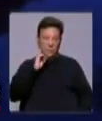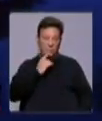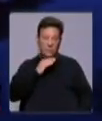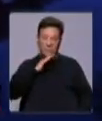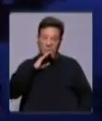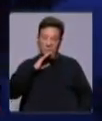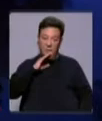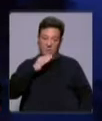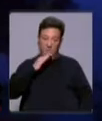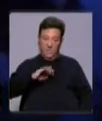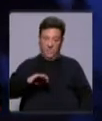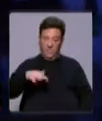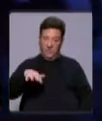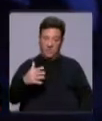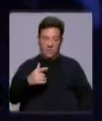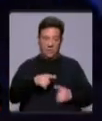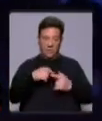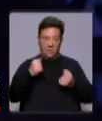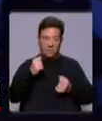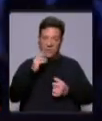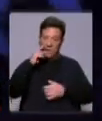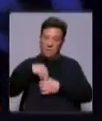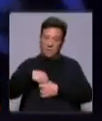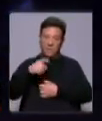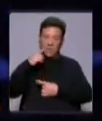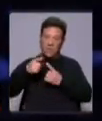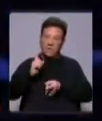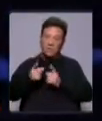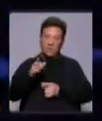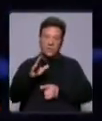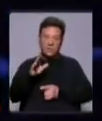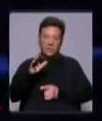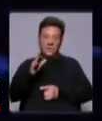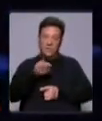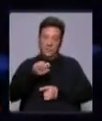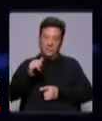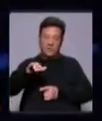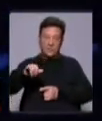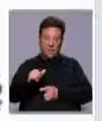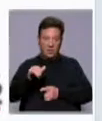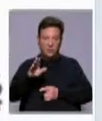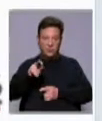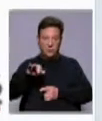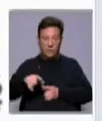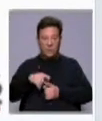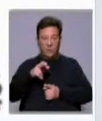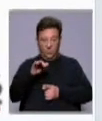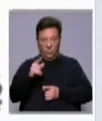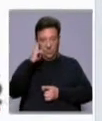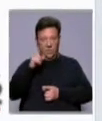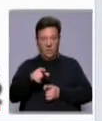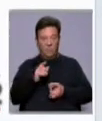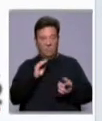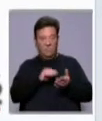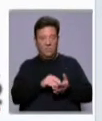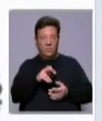anos, não conseguem embarcar nas aventuras do canal Disney Junior. Rui parte para outra aventura. No mural da Disney